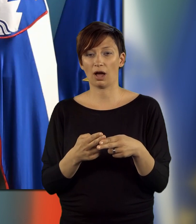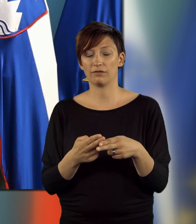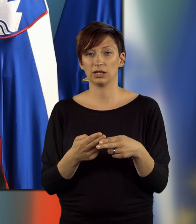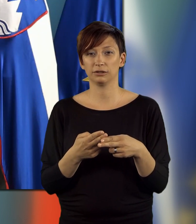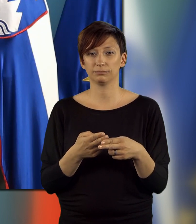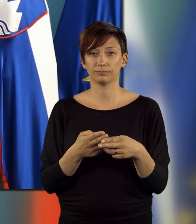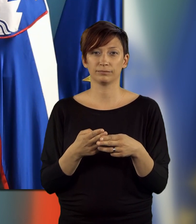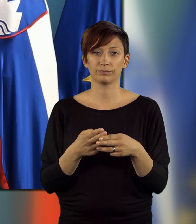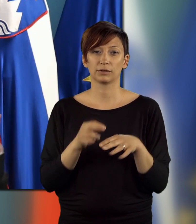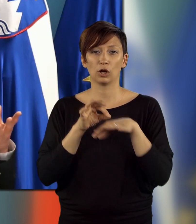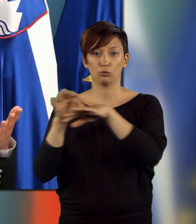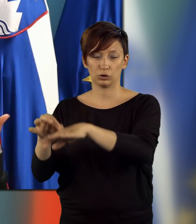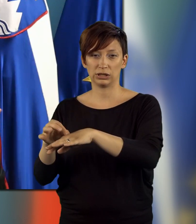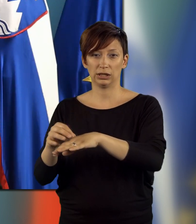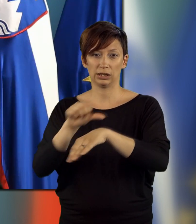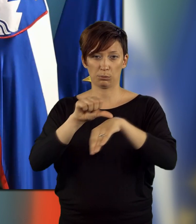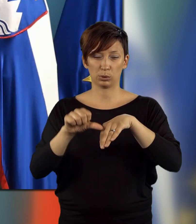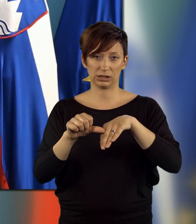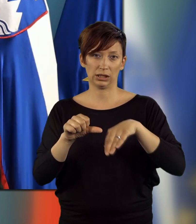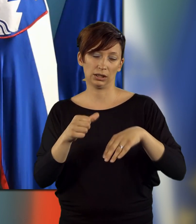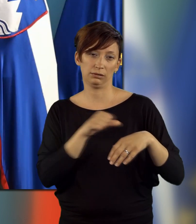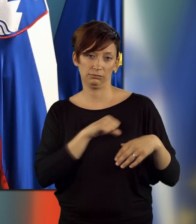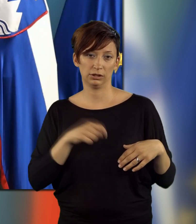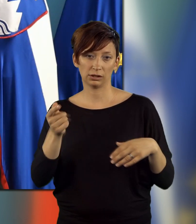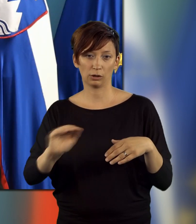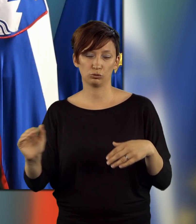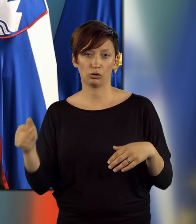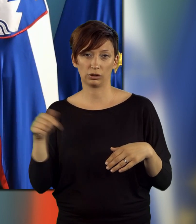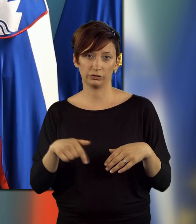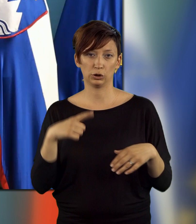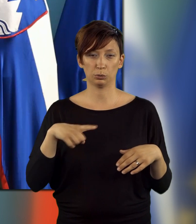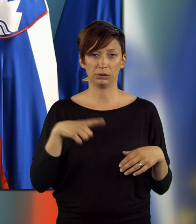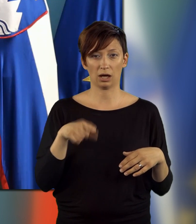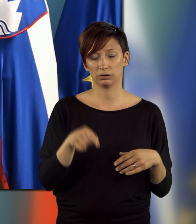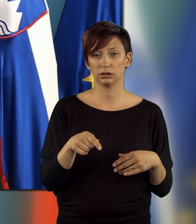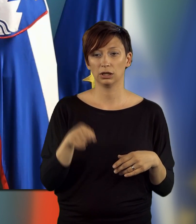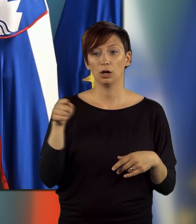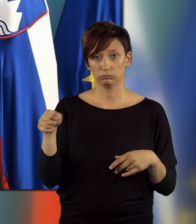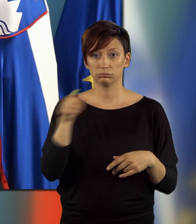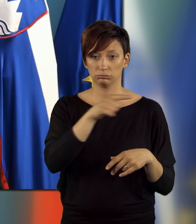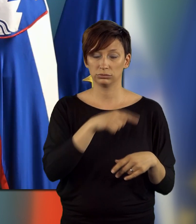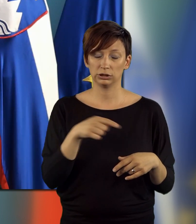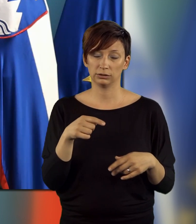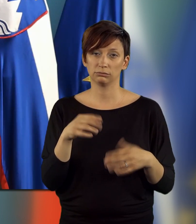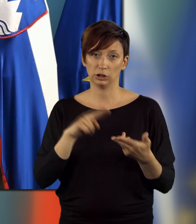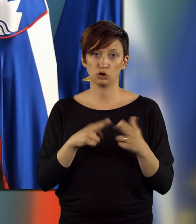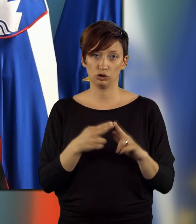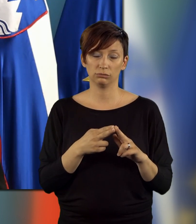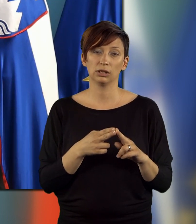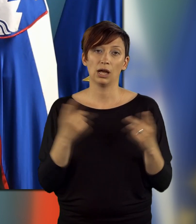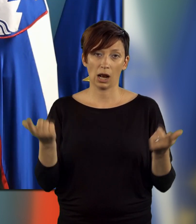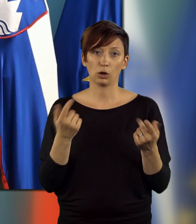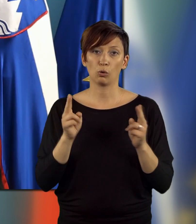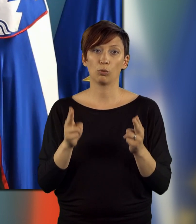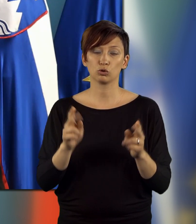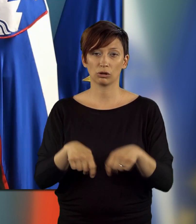države, bi rekla, vozile na posege take otroke v Ljubljano, kajti v tem je